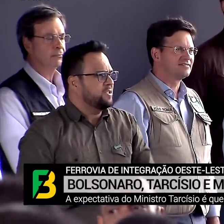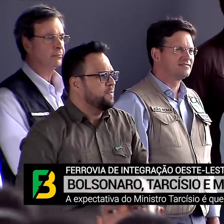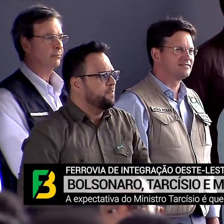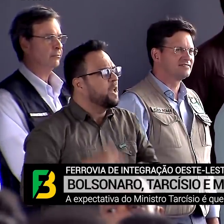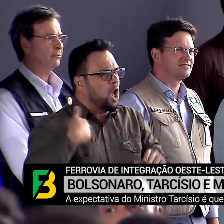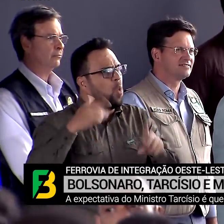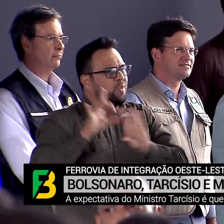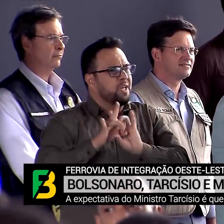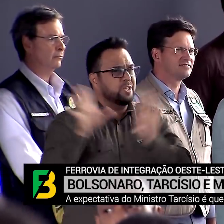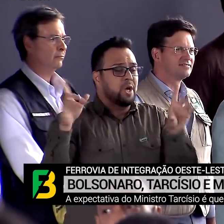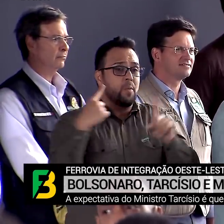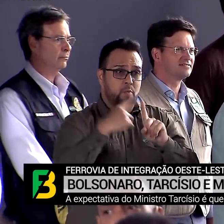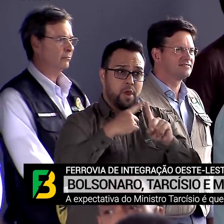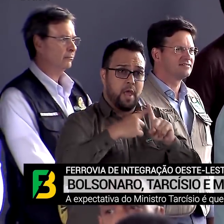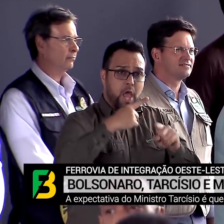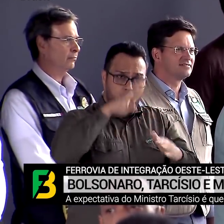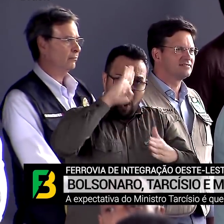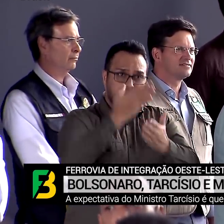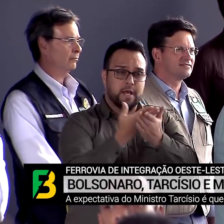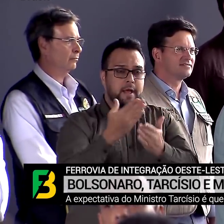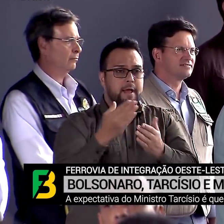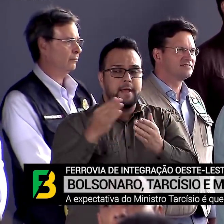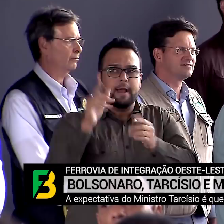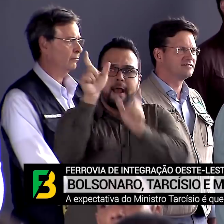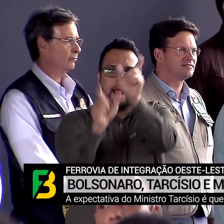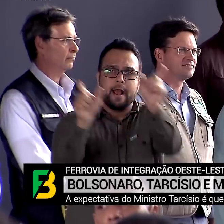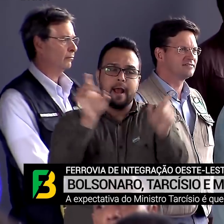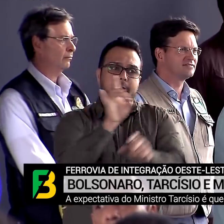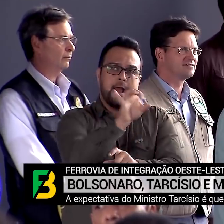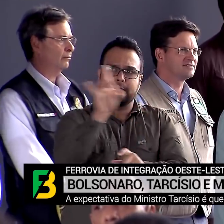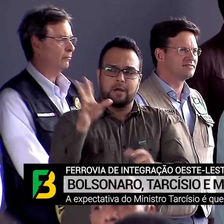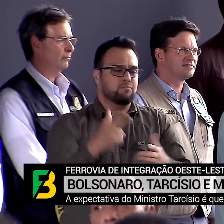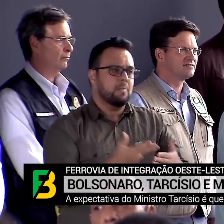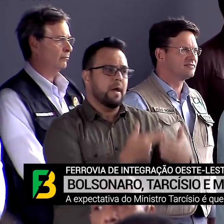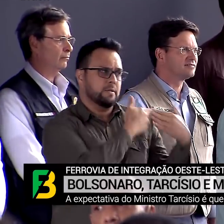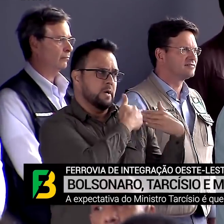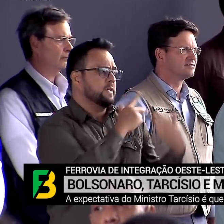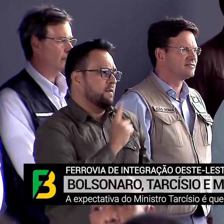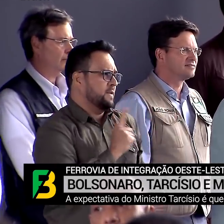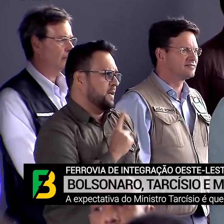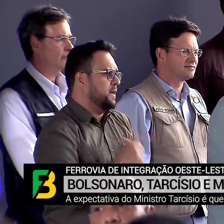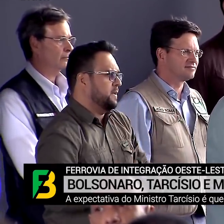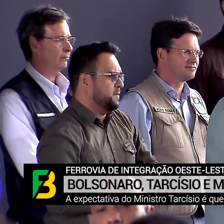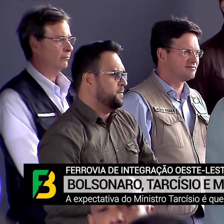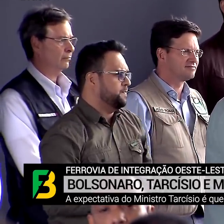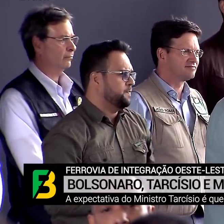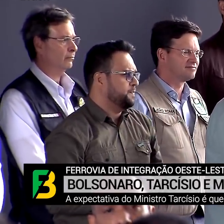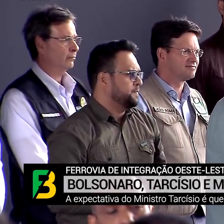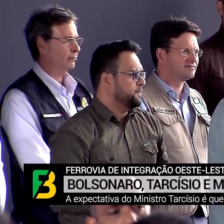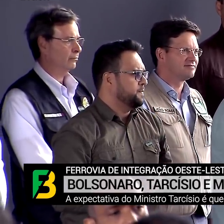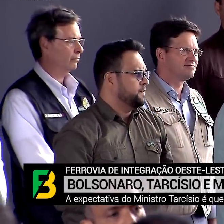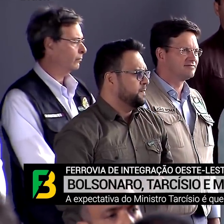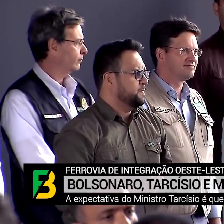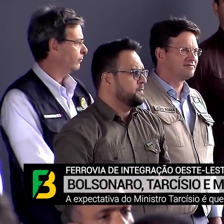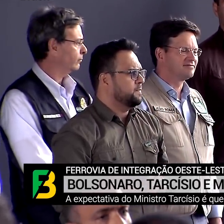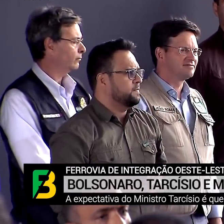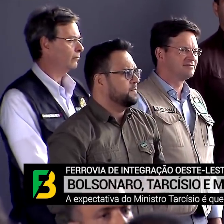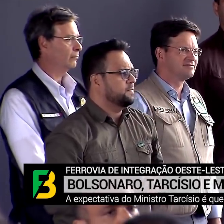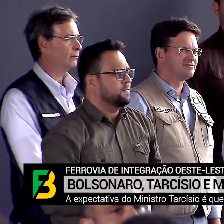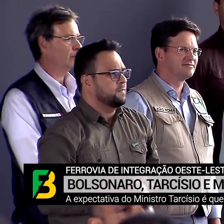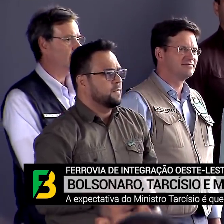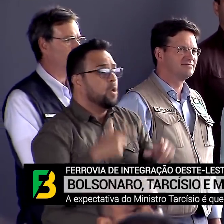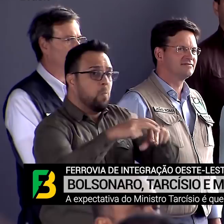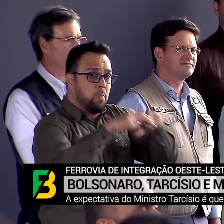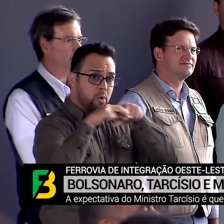porque acredito na responsabilidade de cada um deles o informou e formando